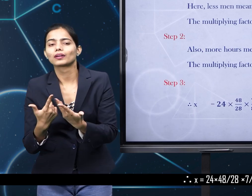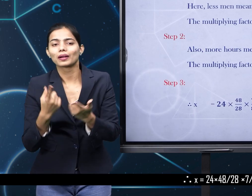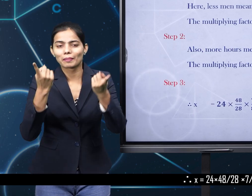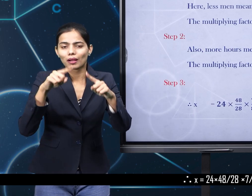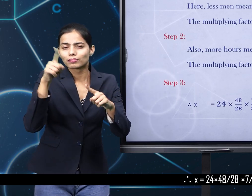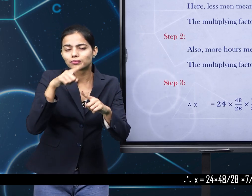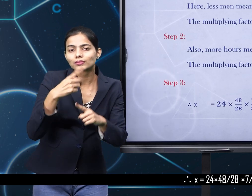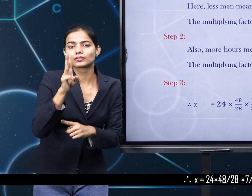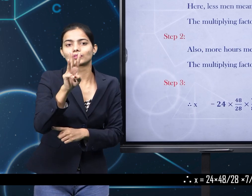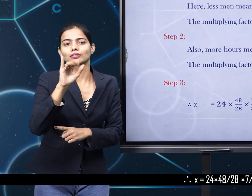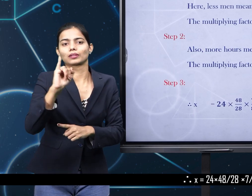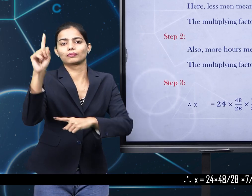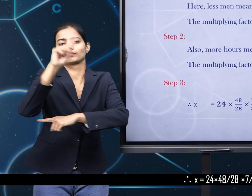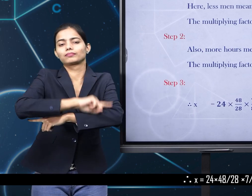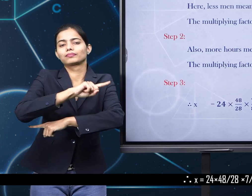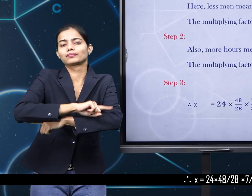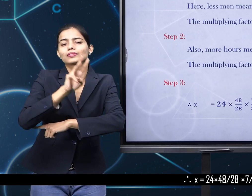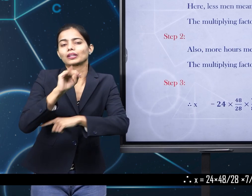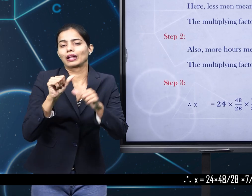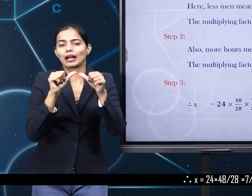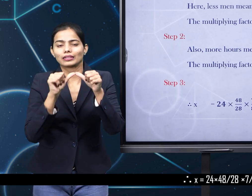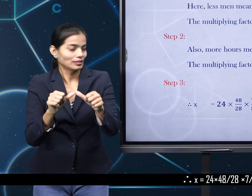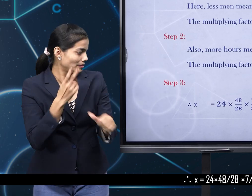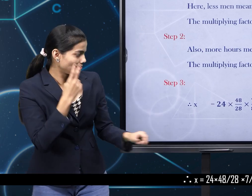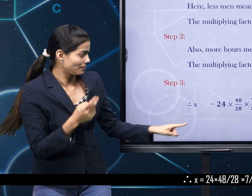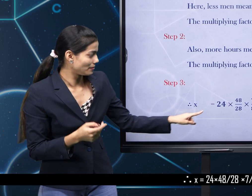बरोबर 36 दिवस.